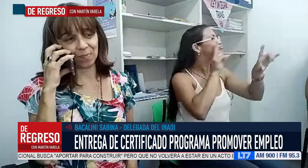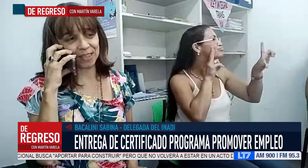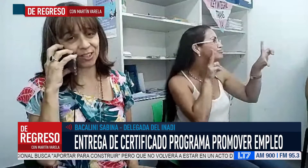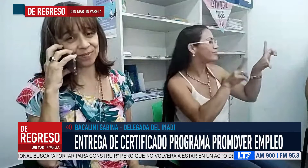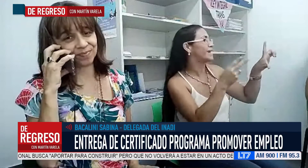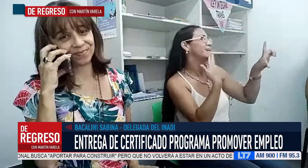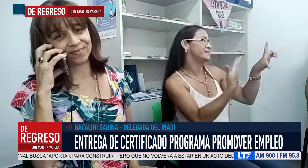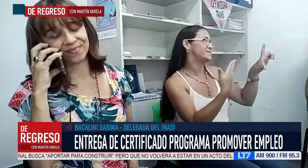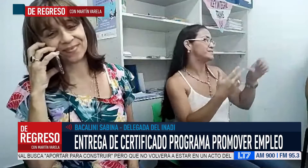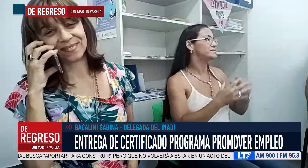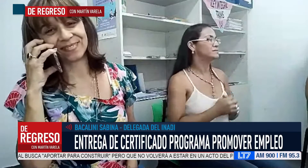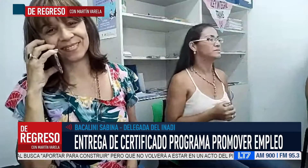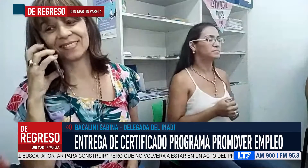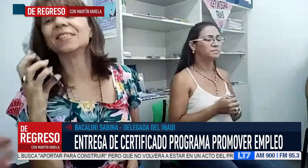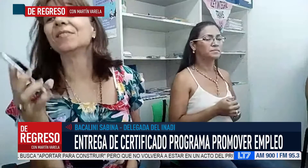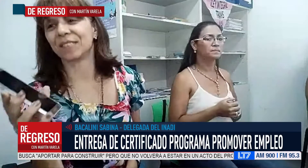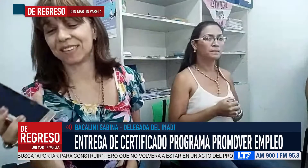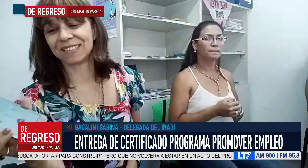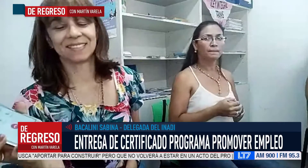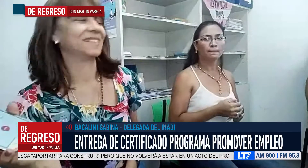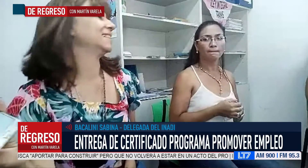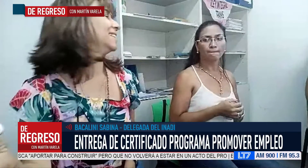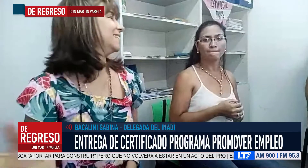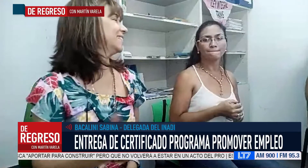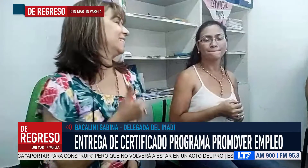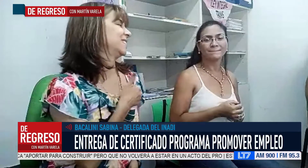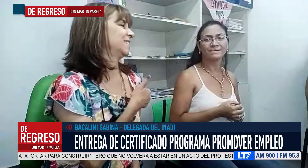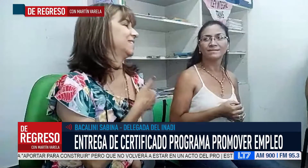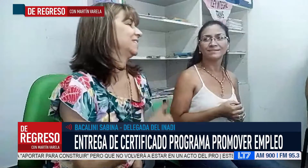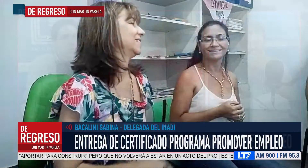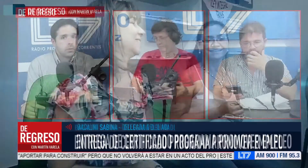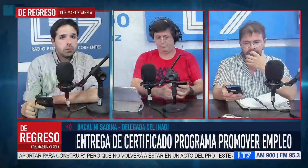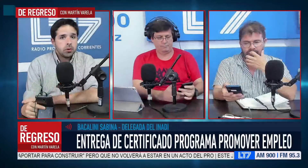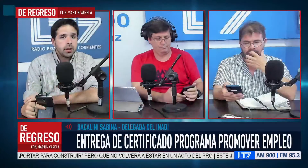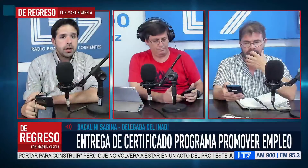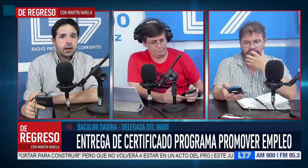suerte, en el piso. Suerte. Gracias, Frenkie. Una del deporte. Una tranquilidad en el plantel de Colón porque los...